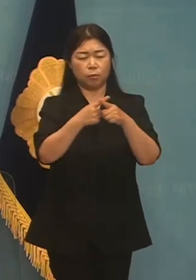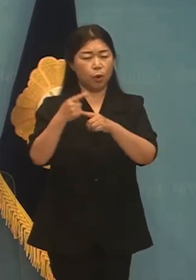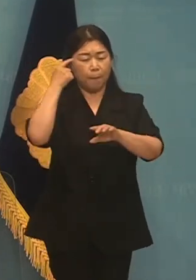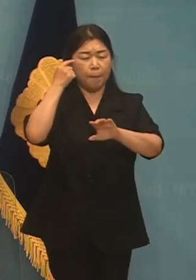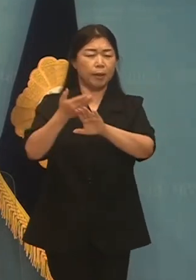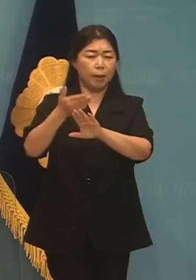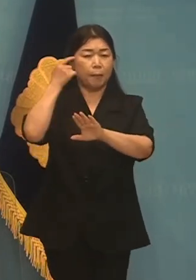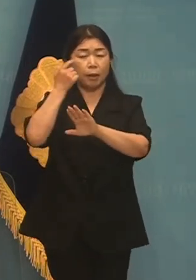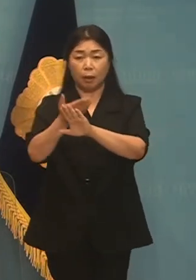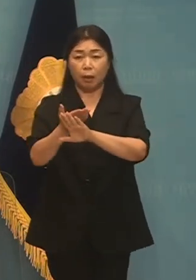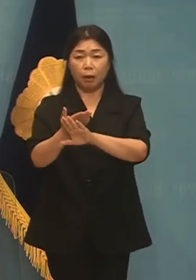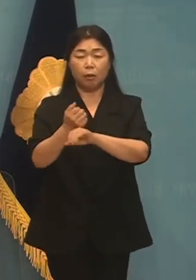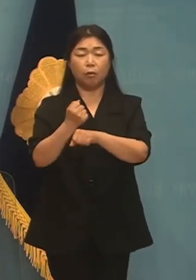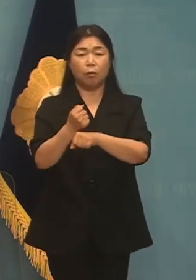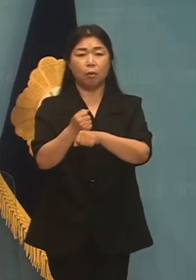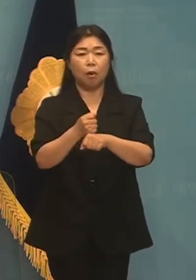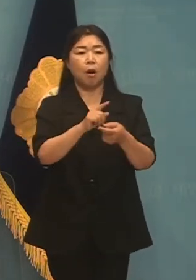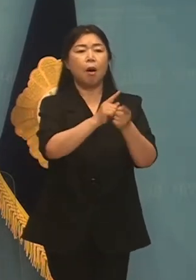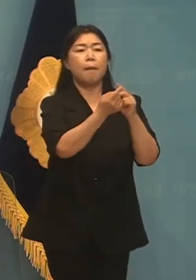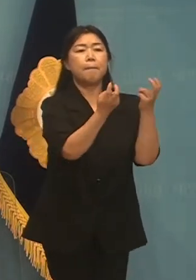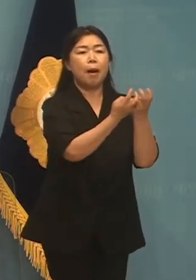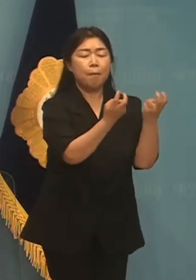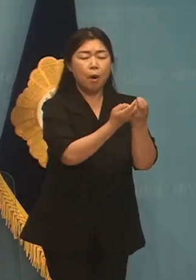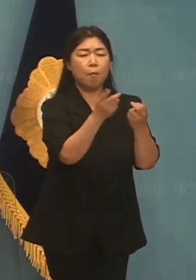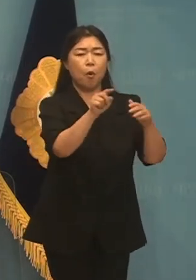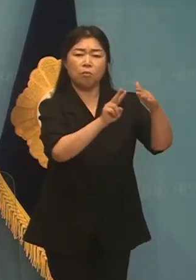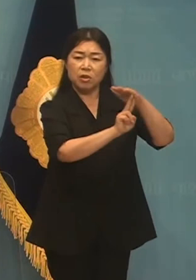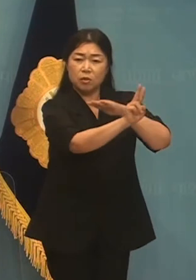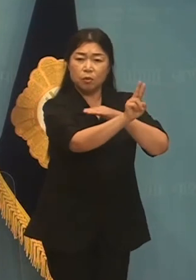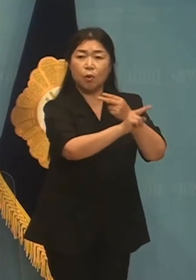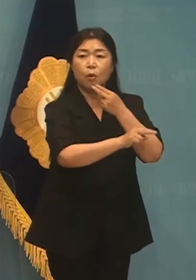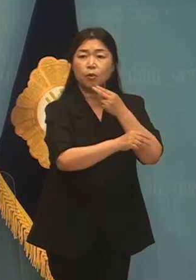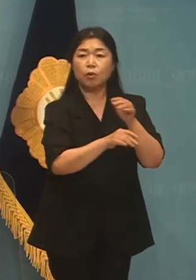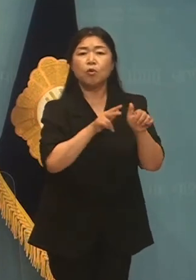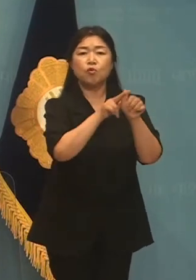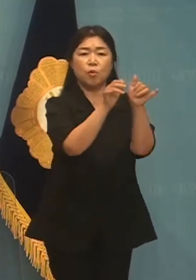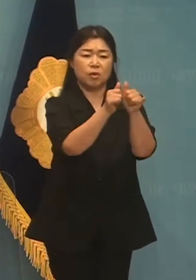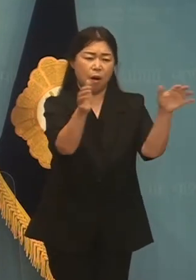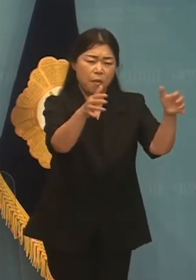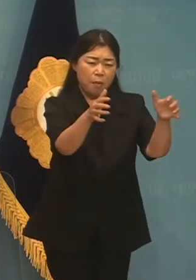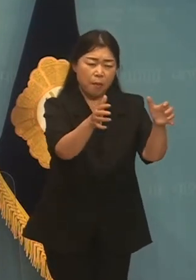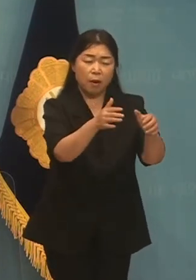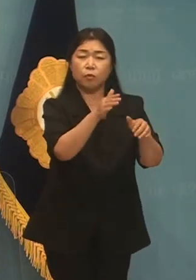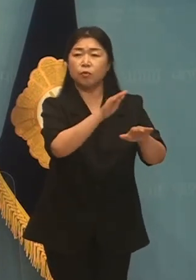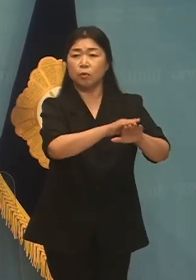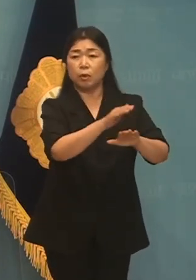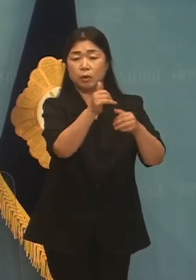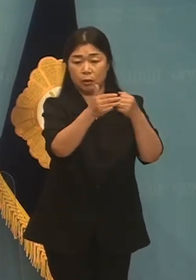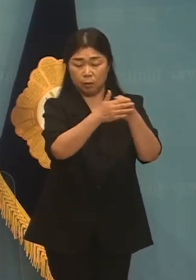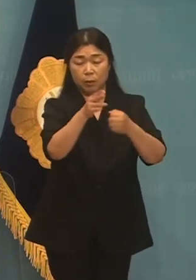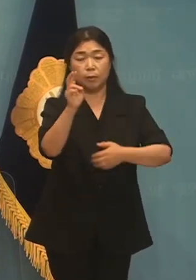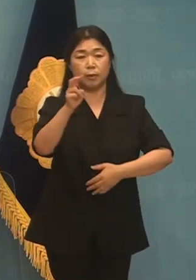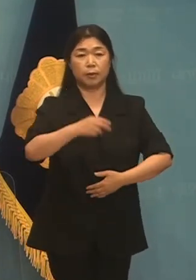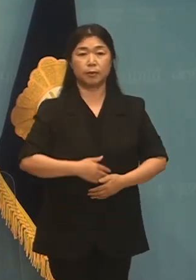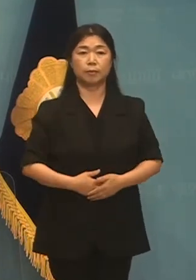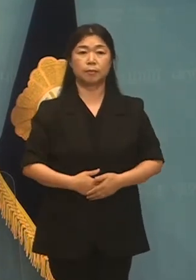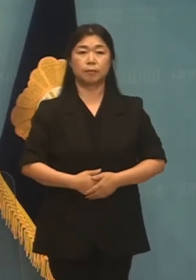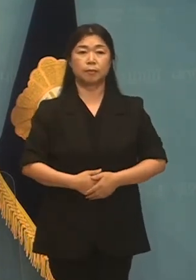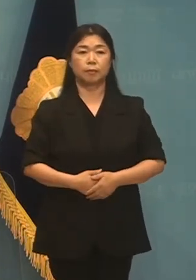두고 대안도 비전도 없는 후보들을 끌어모은 때문 아닙니까?